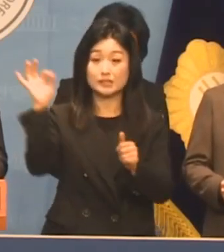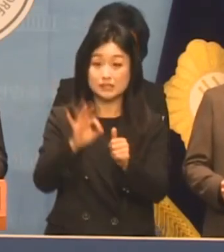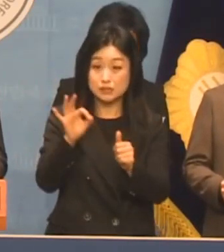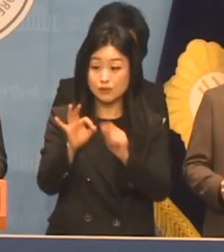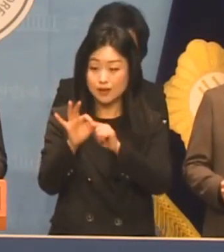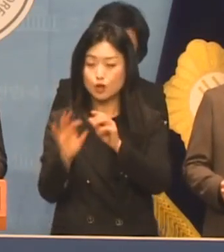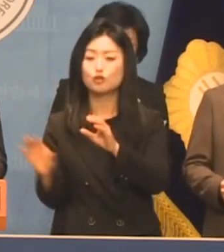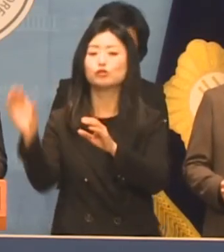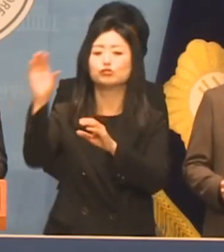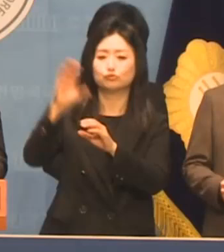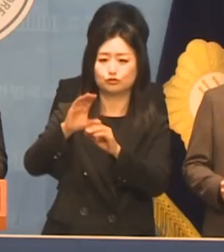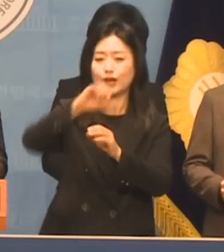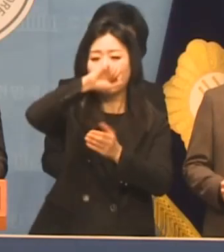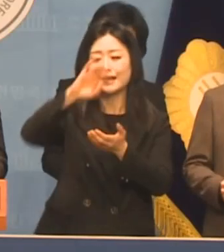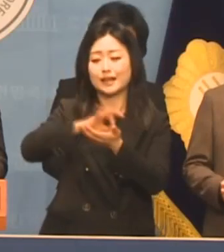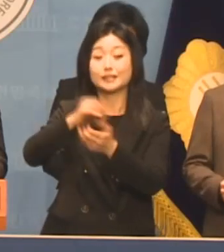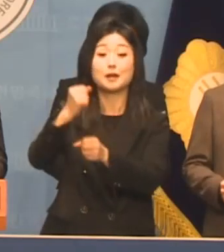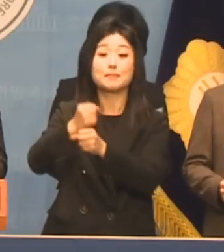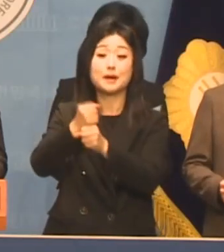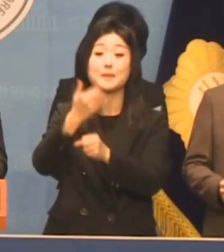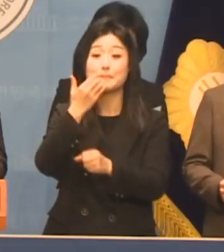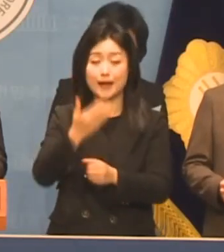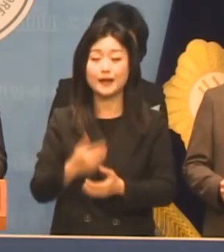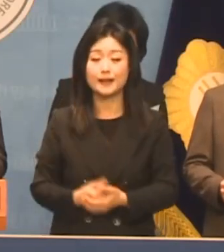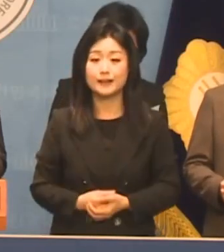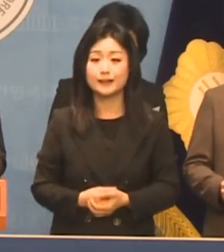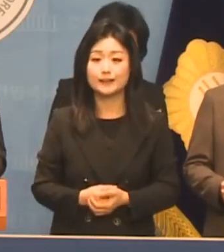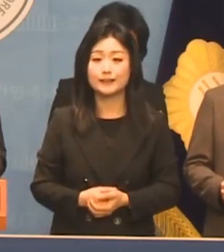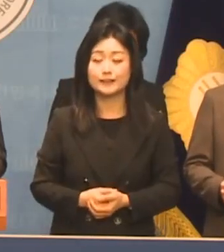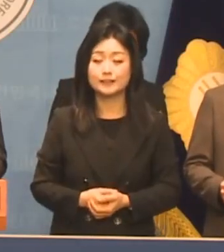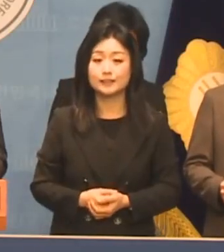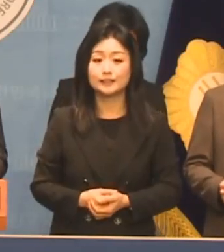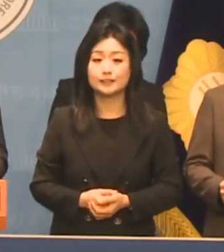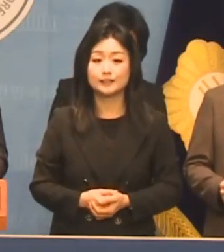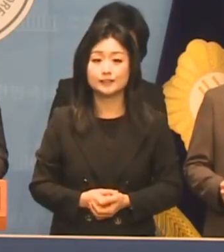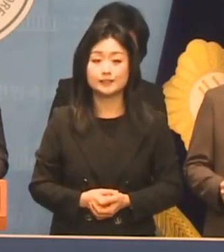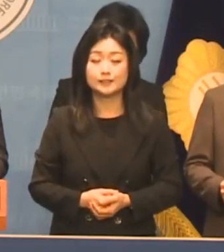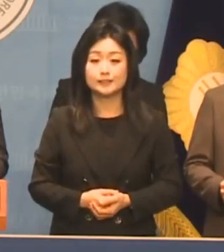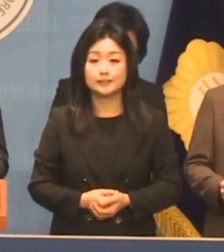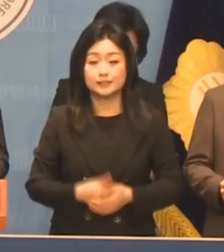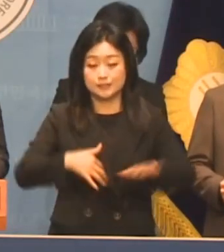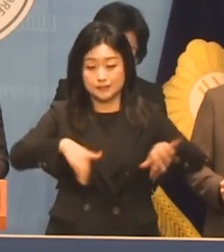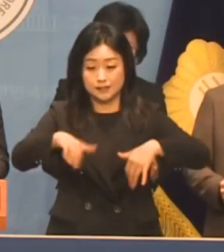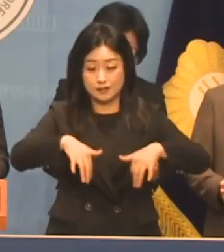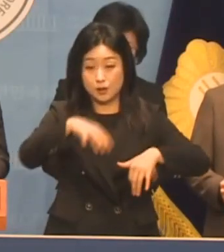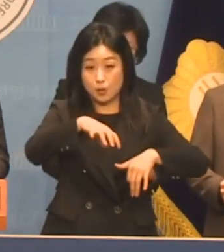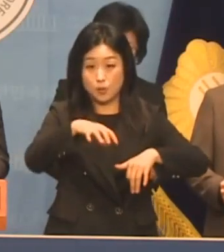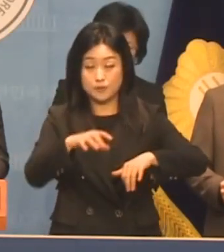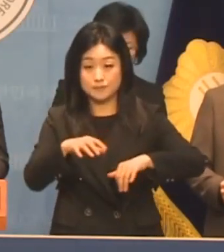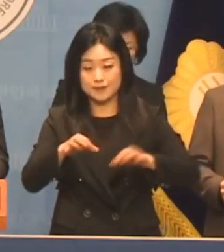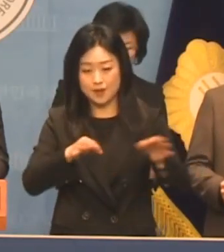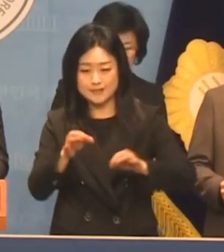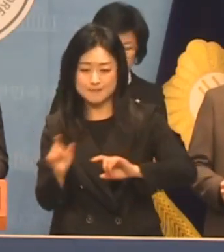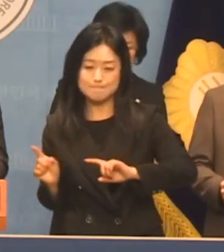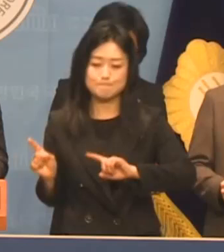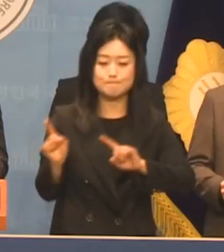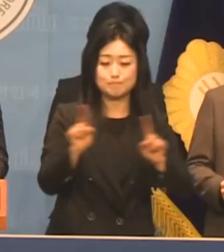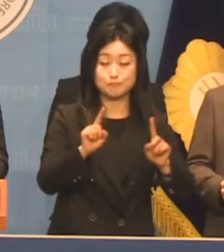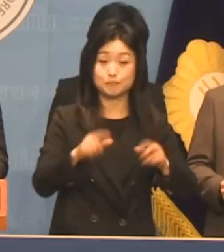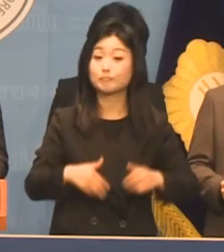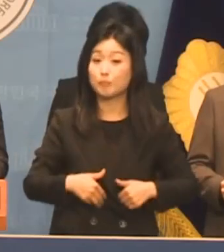추가 경정 예산을 통해 증액해야 합니다. 특히 골목상권 활성화의 마중물 역할을